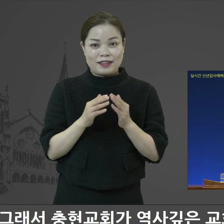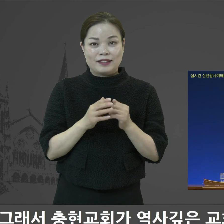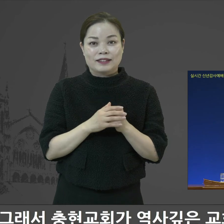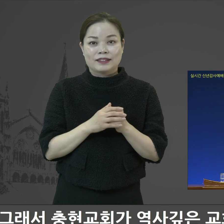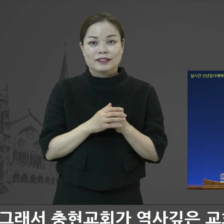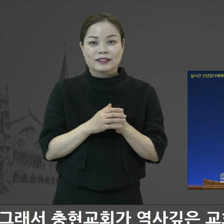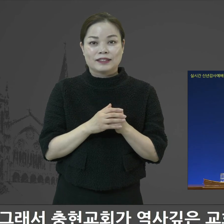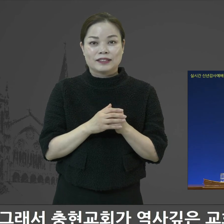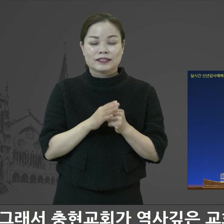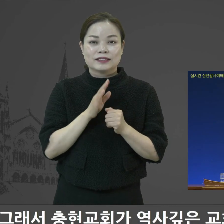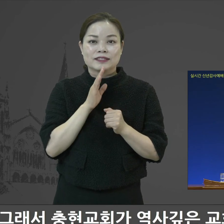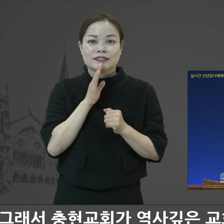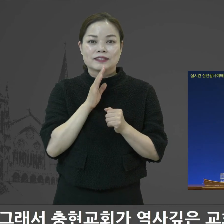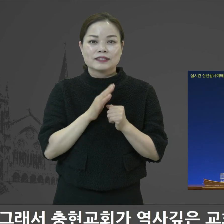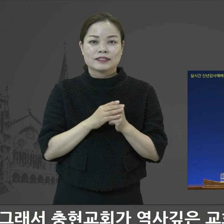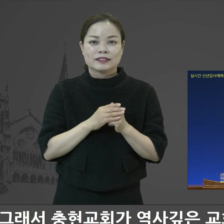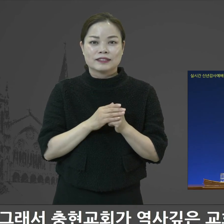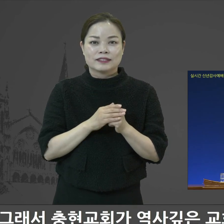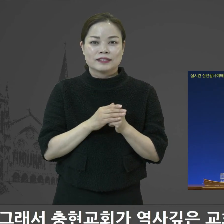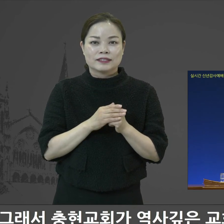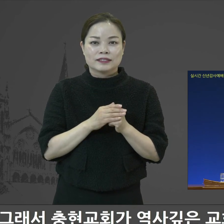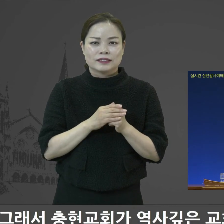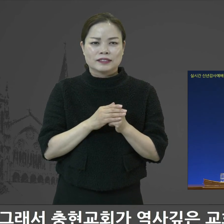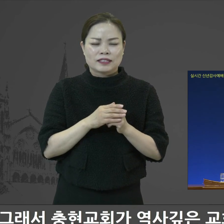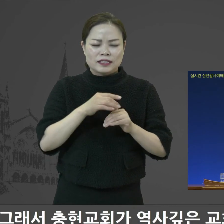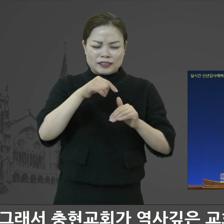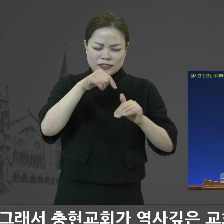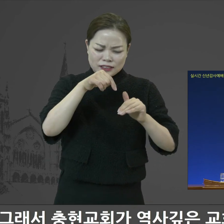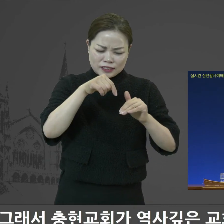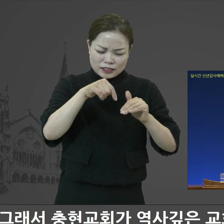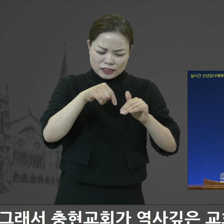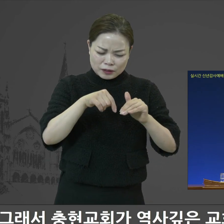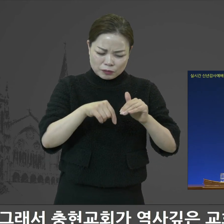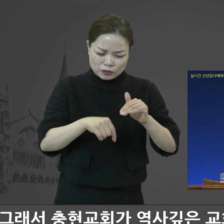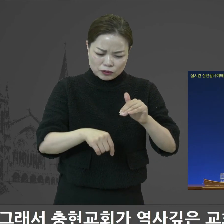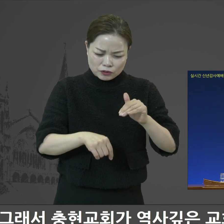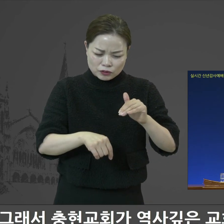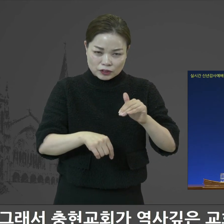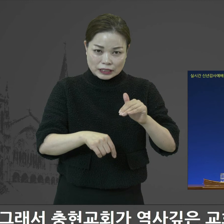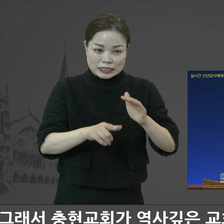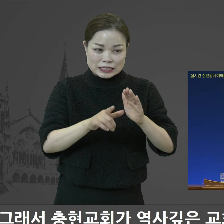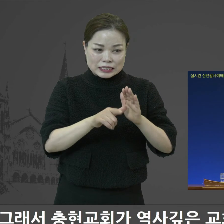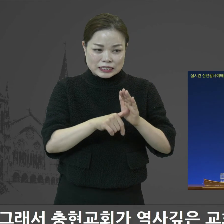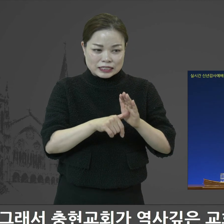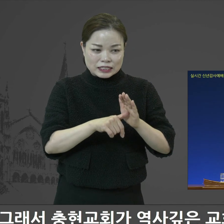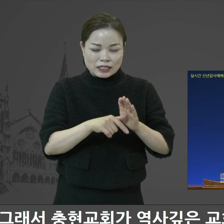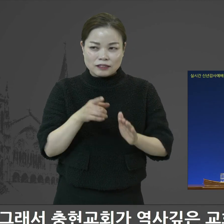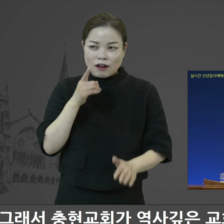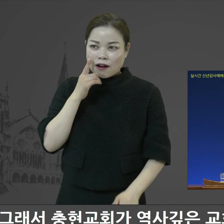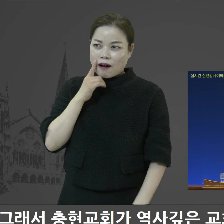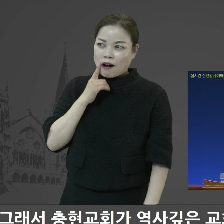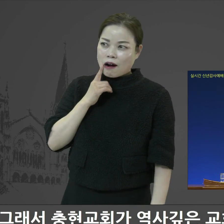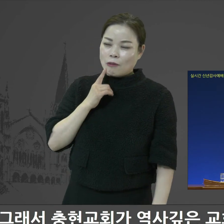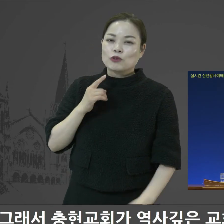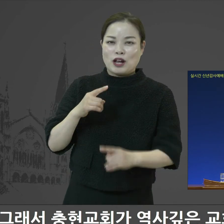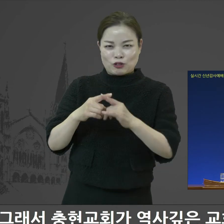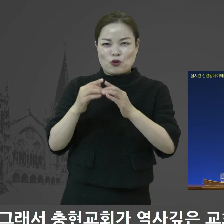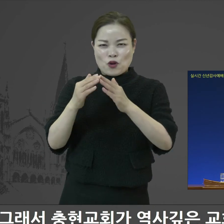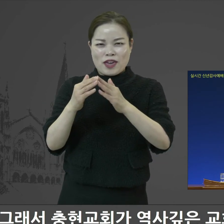그리고 정말 이 깊이면에 있어서 이 시대가 부러워하는 교회,